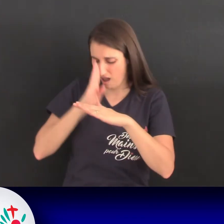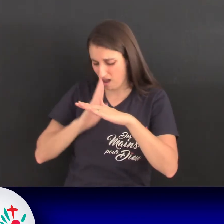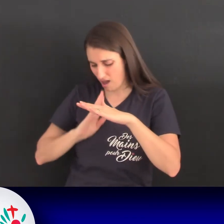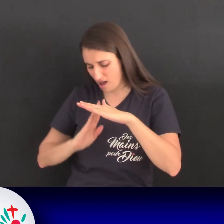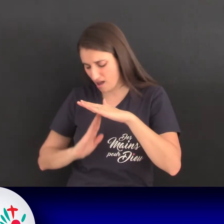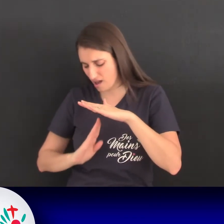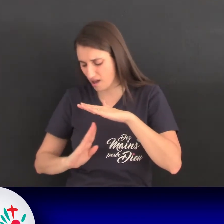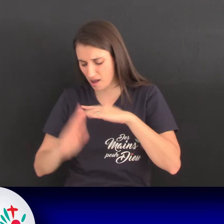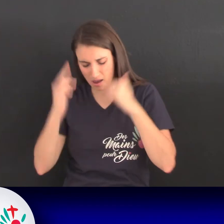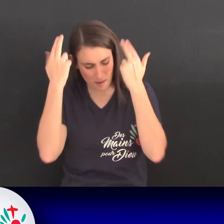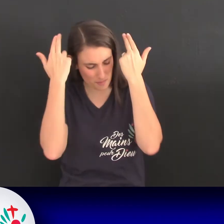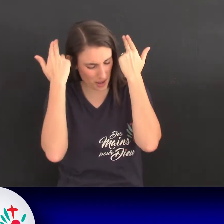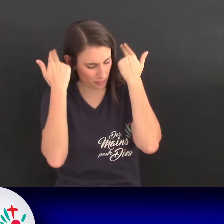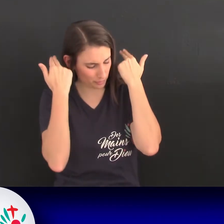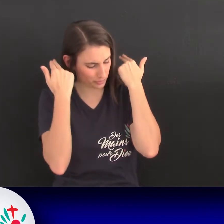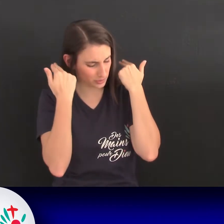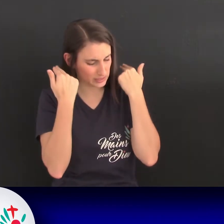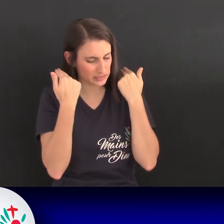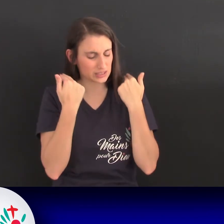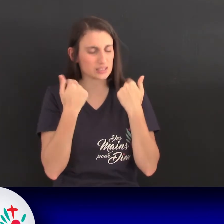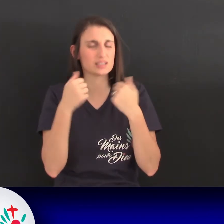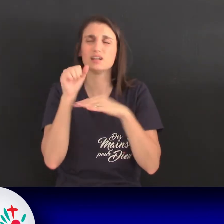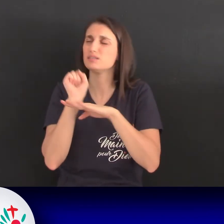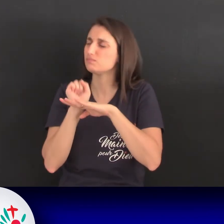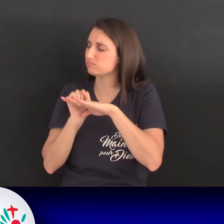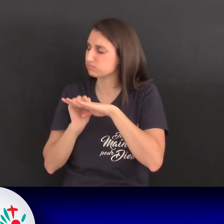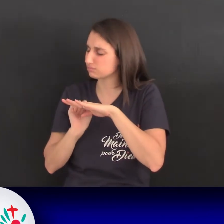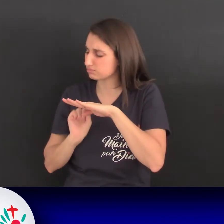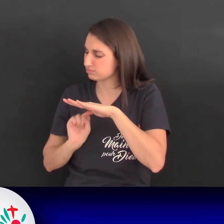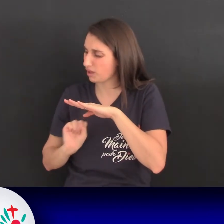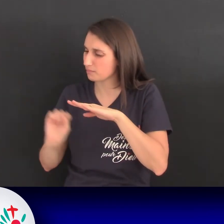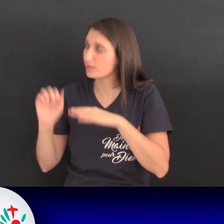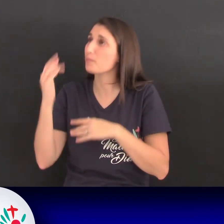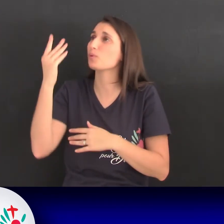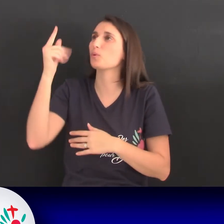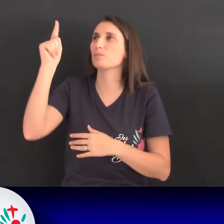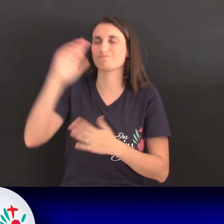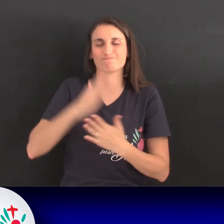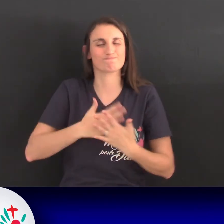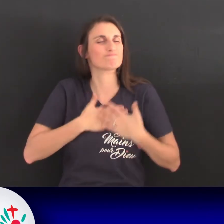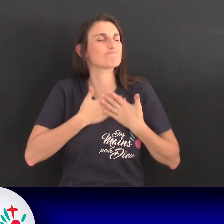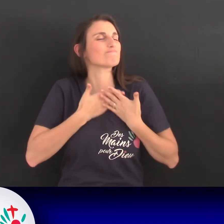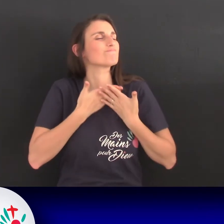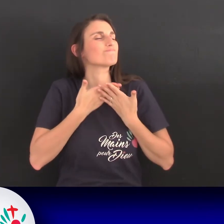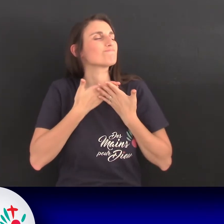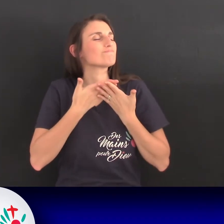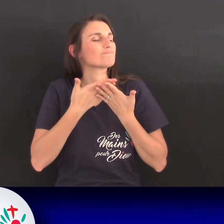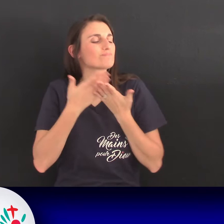misérable, humble et petit par